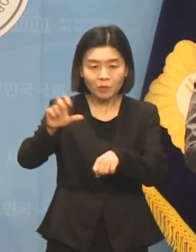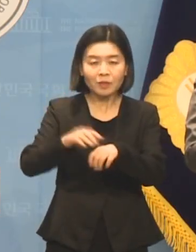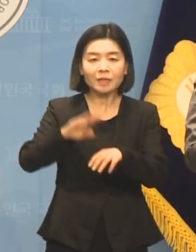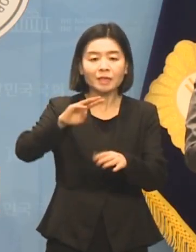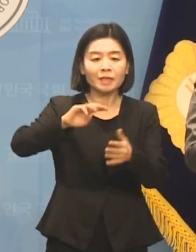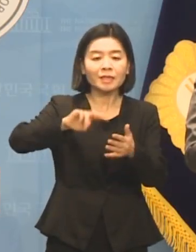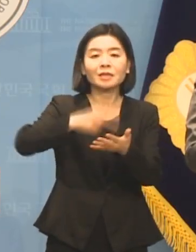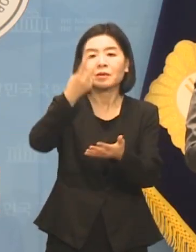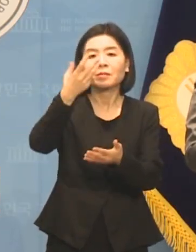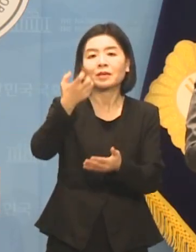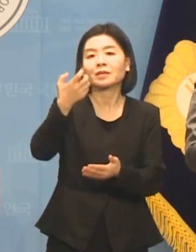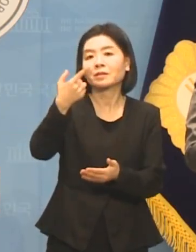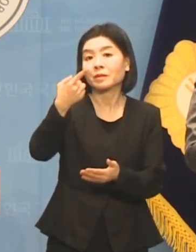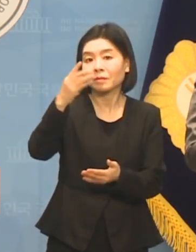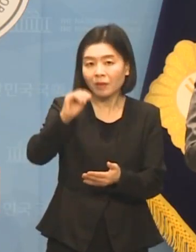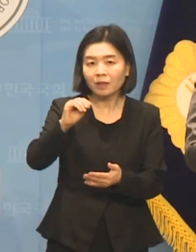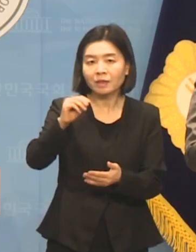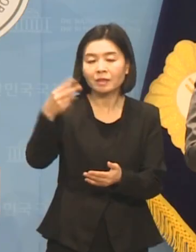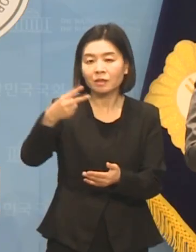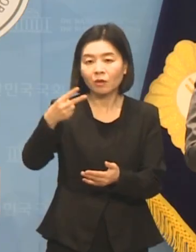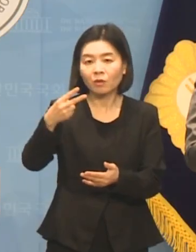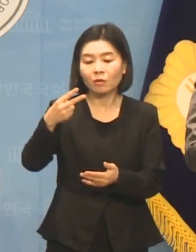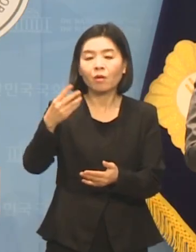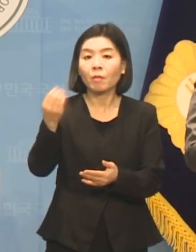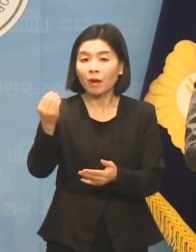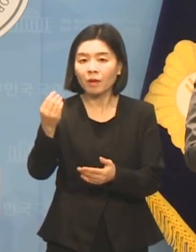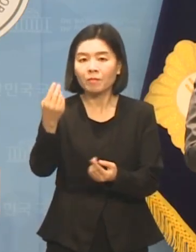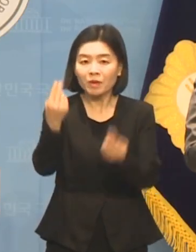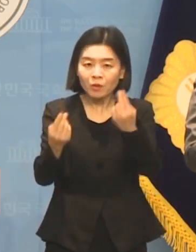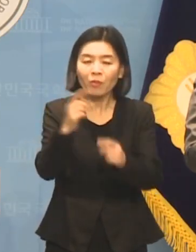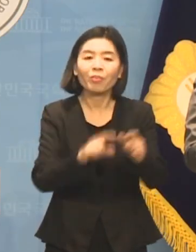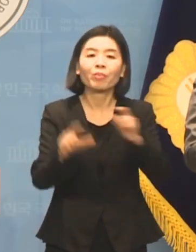281만 2,889개보다 3만